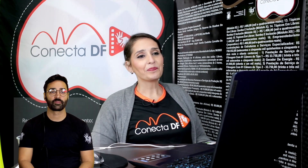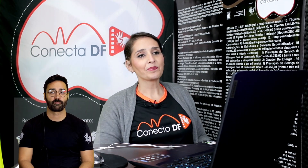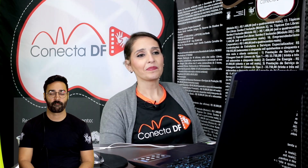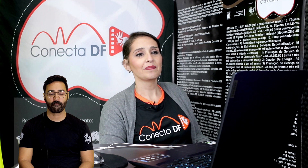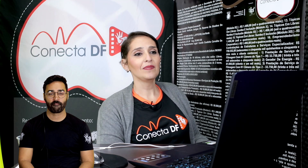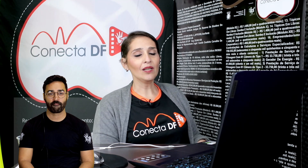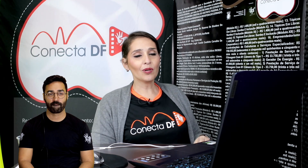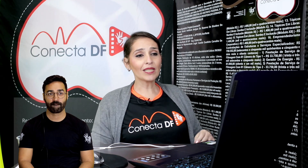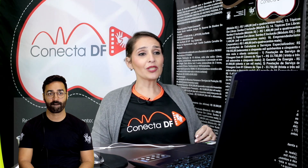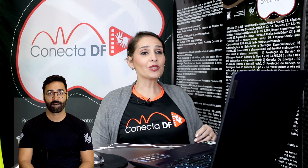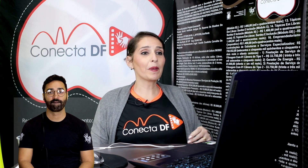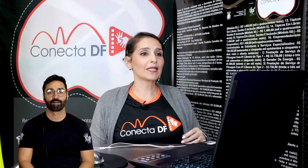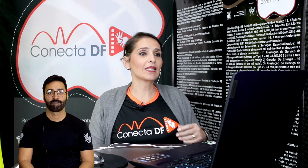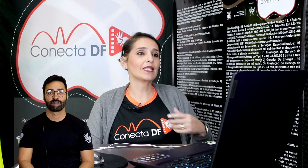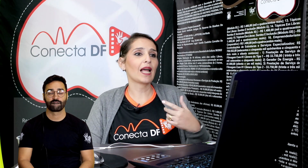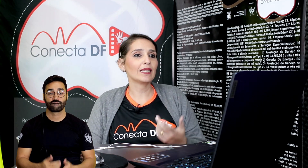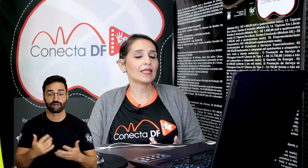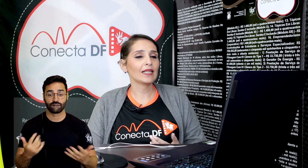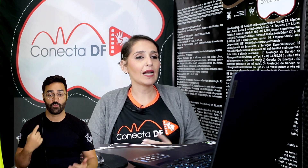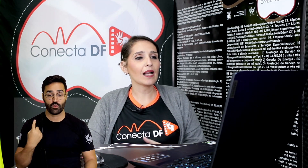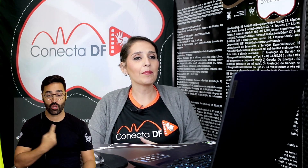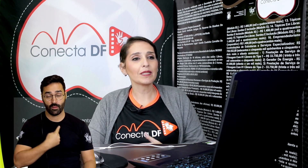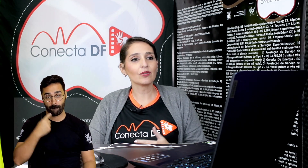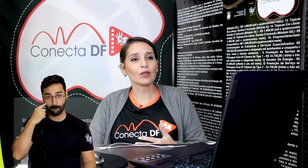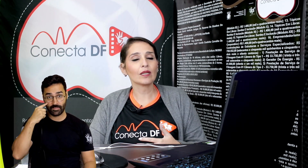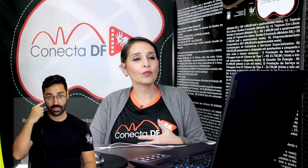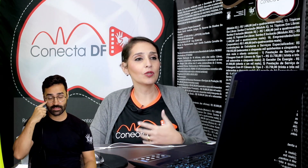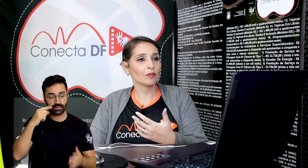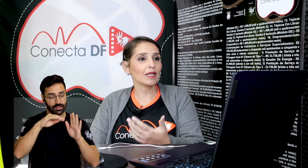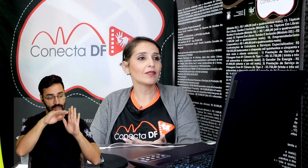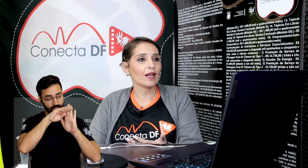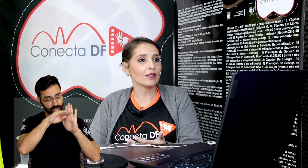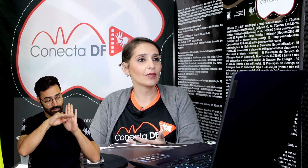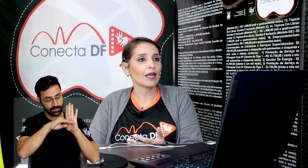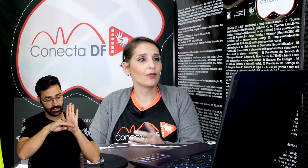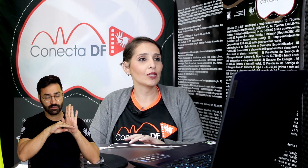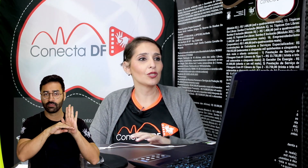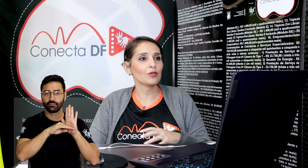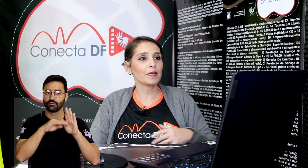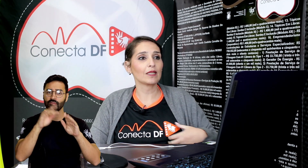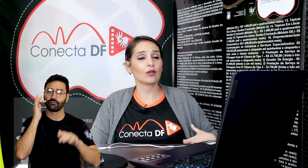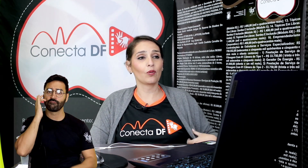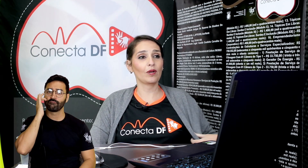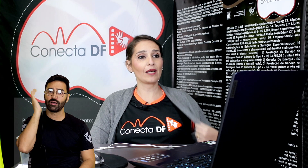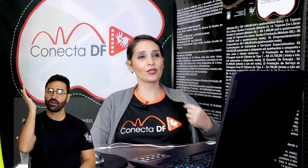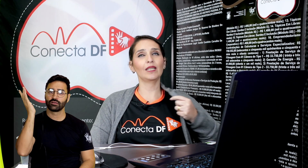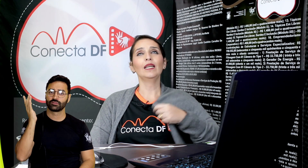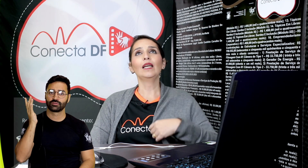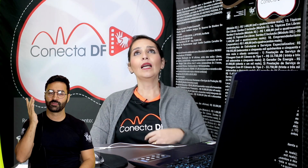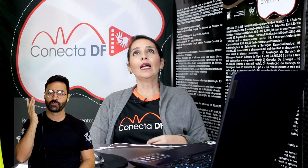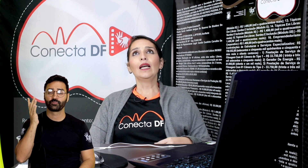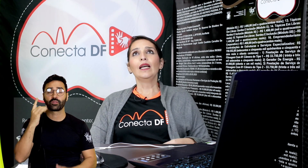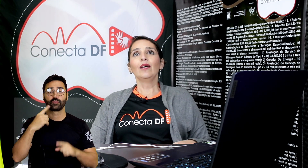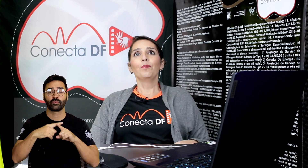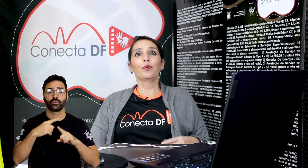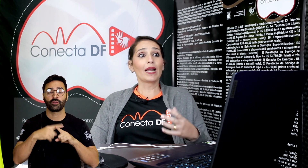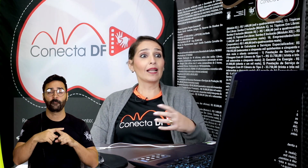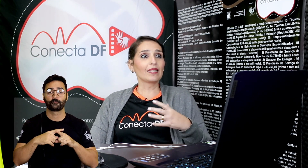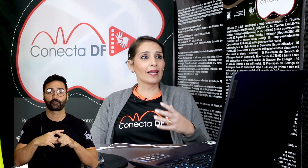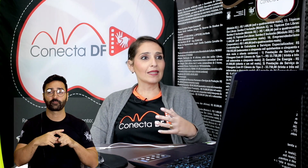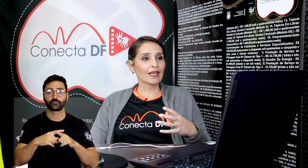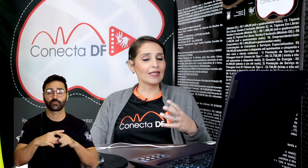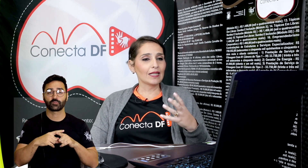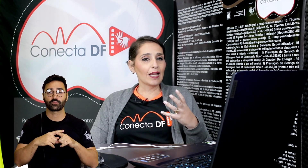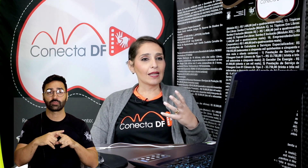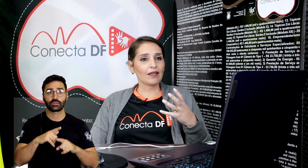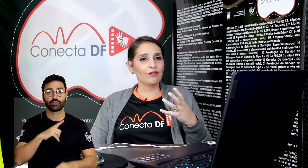Pessoal, quando a gente pensa assim na receita, ela acaba se tornando muito mais fácil, né? Quando a gente pensa, acho que por ela